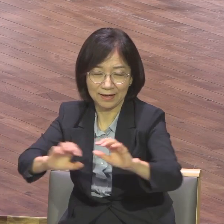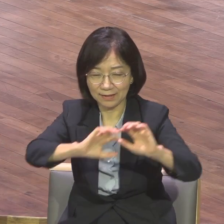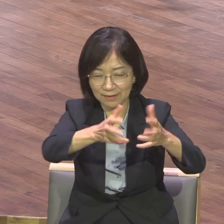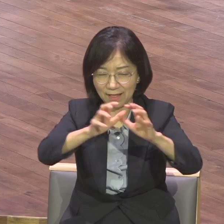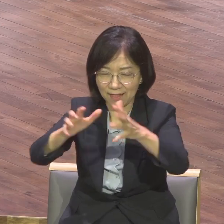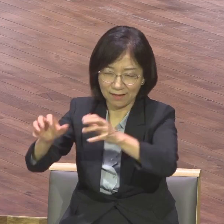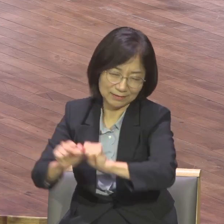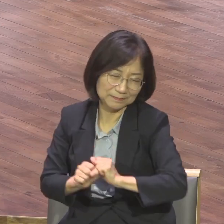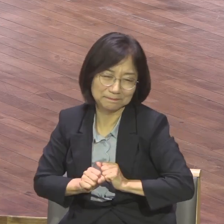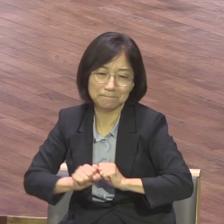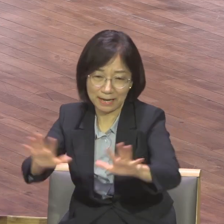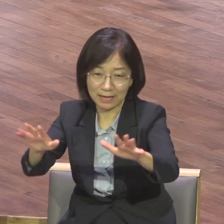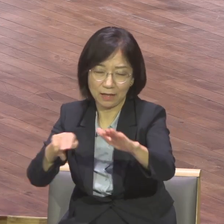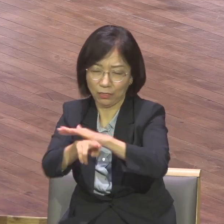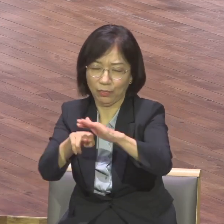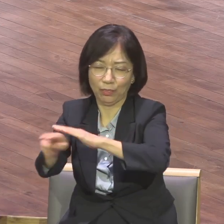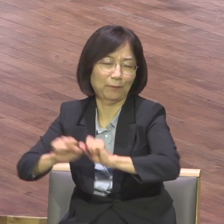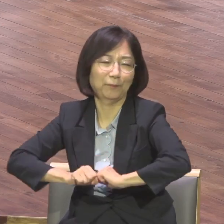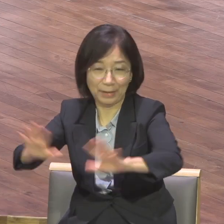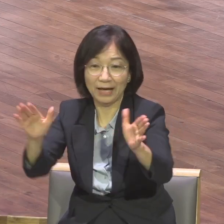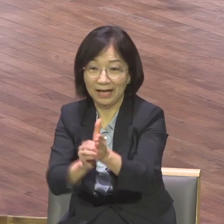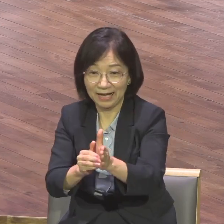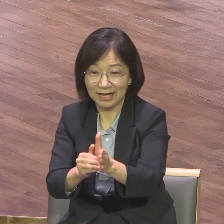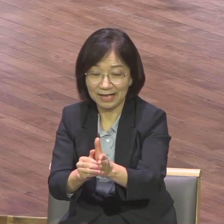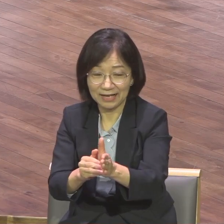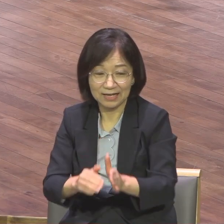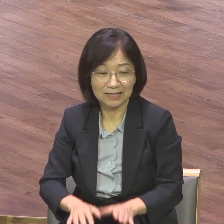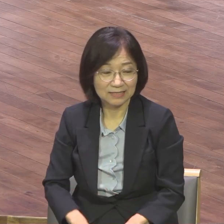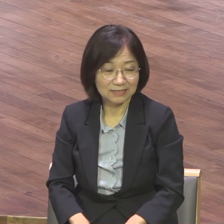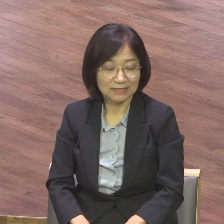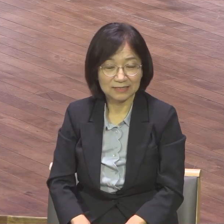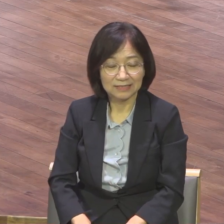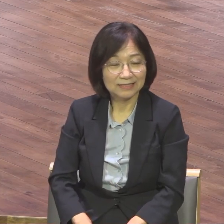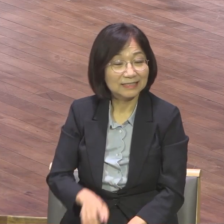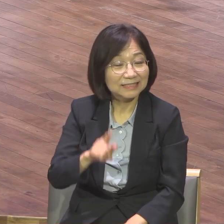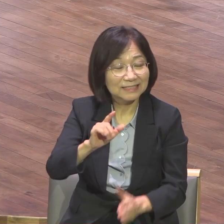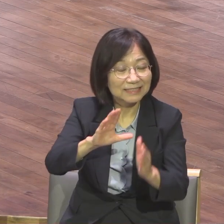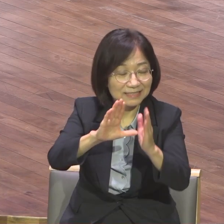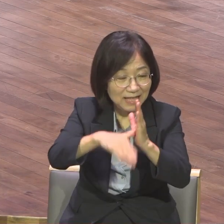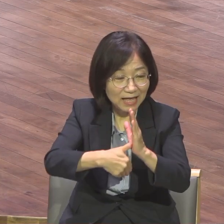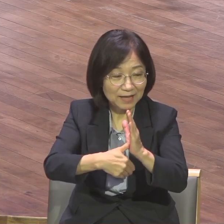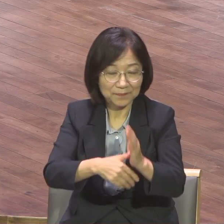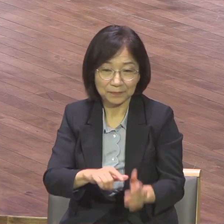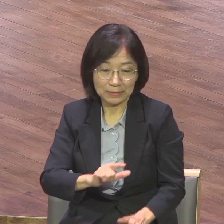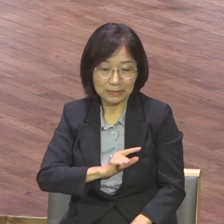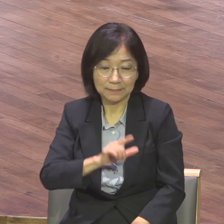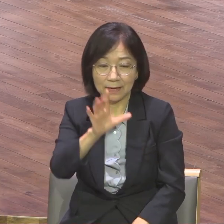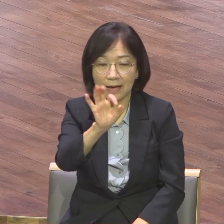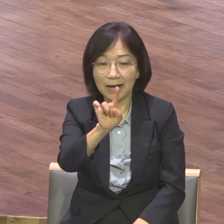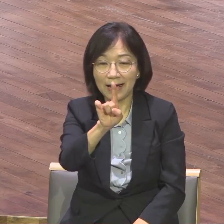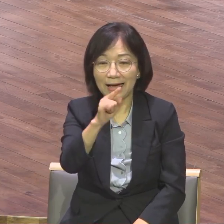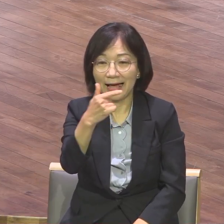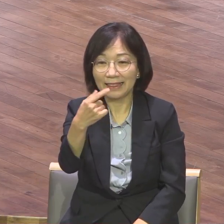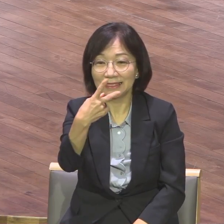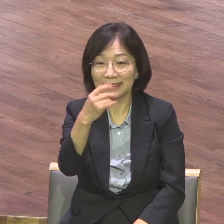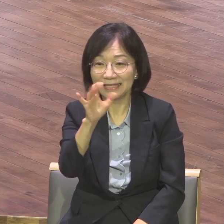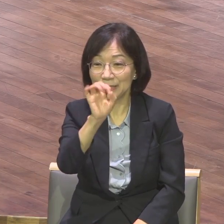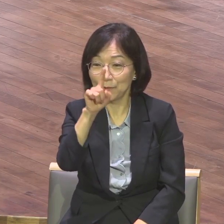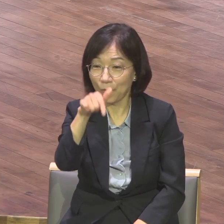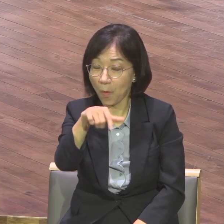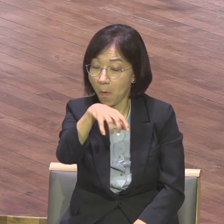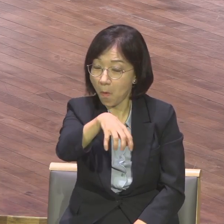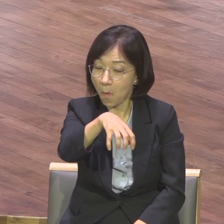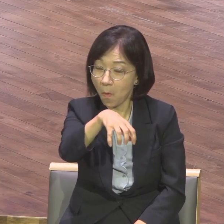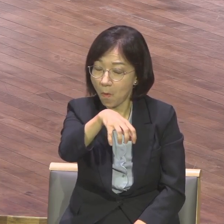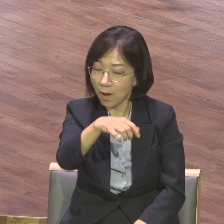다 흩어졌습니다. 각 지방으로 다 흩어졌어요. 그 가운데 안디옥에 도착한